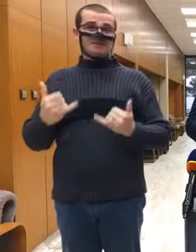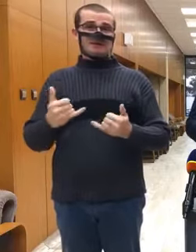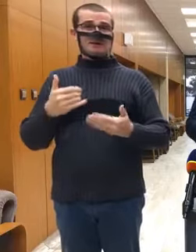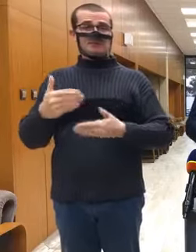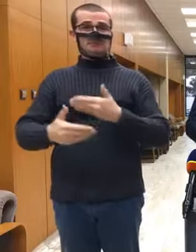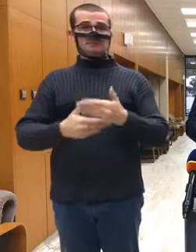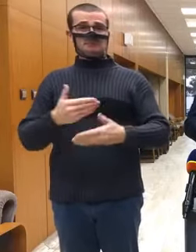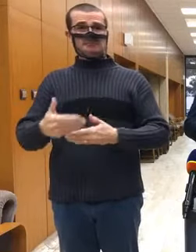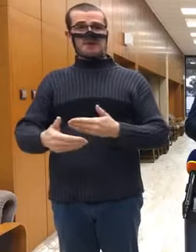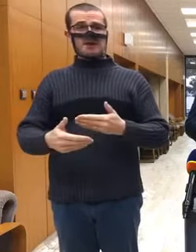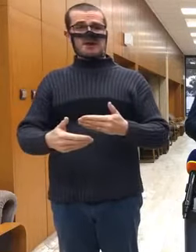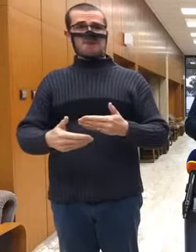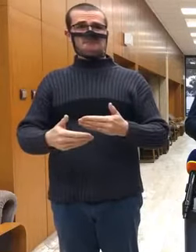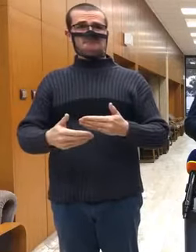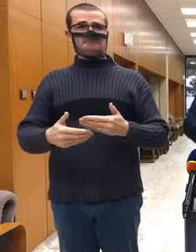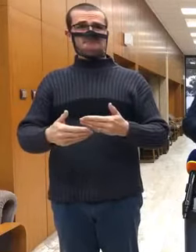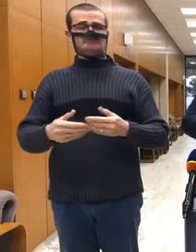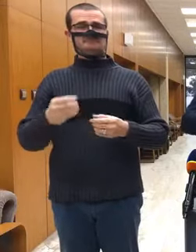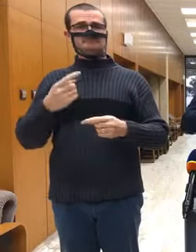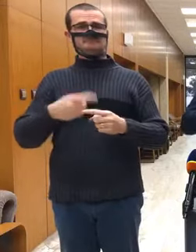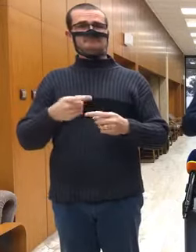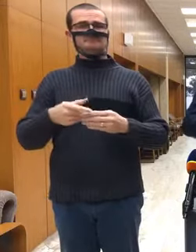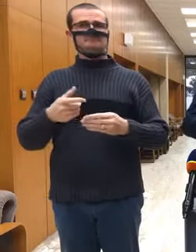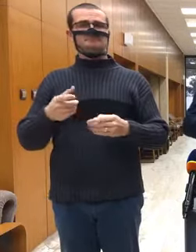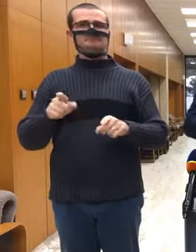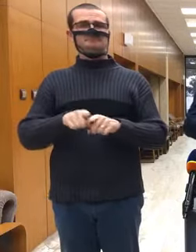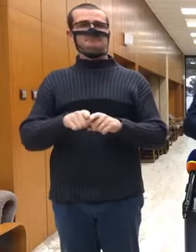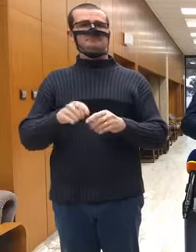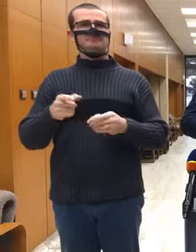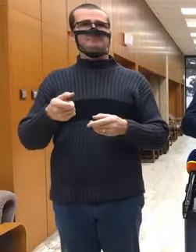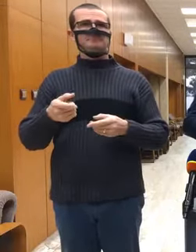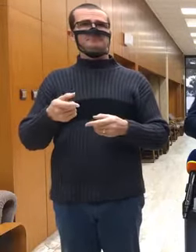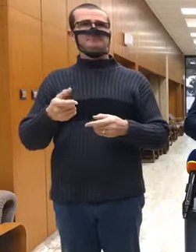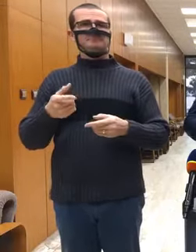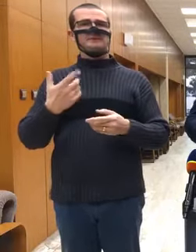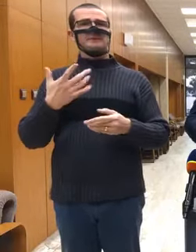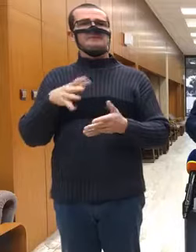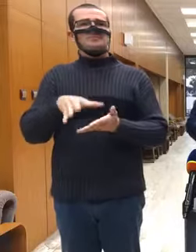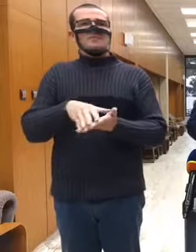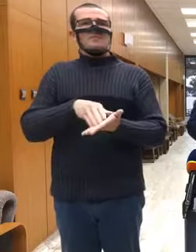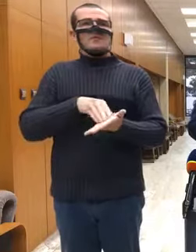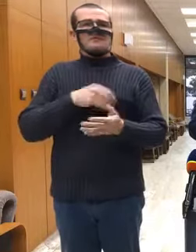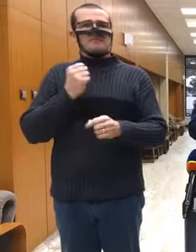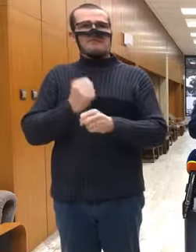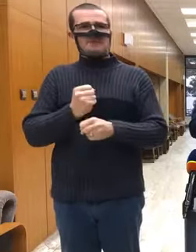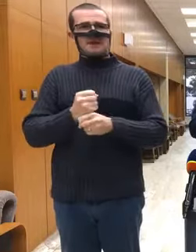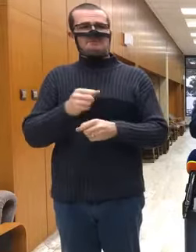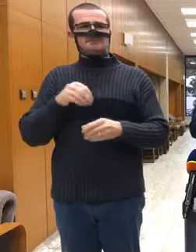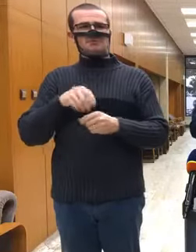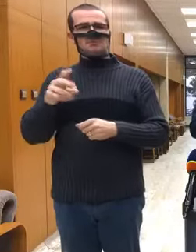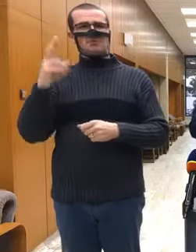prebiehajú také tie úvodné práce, to znamená,